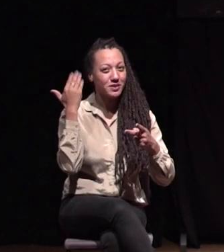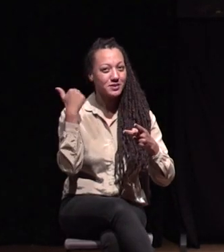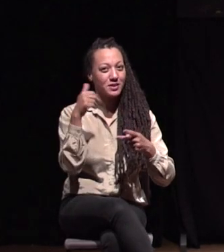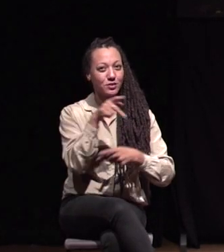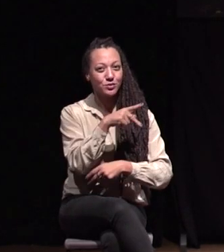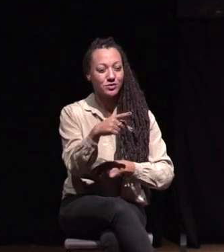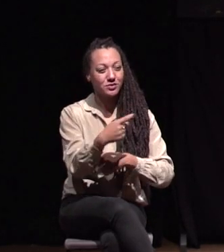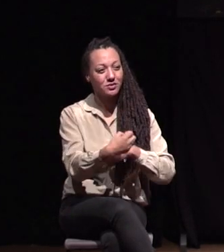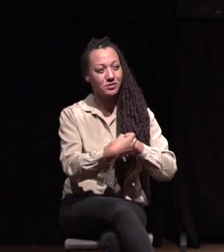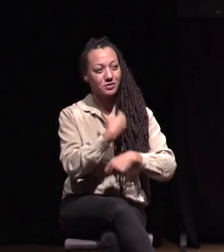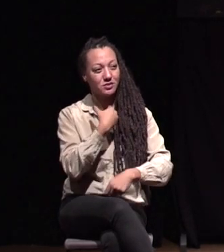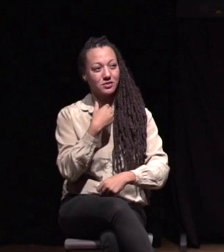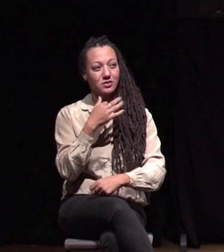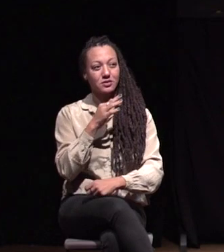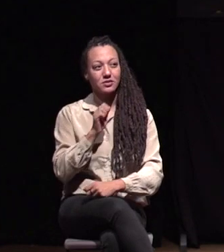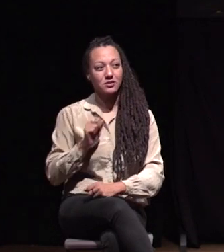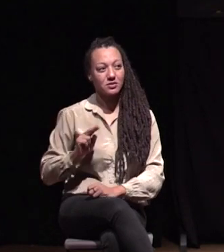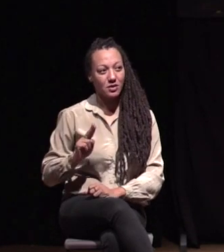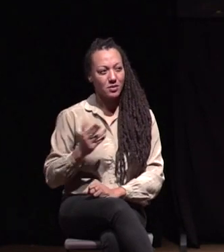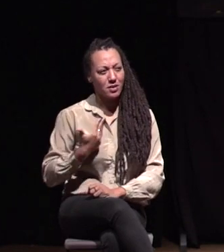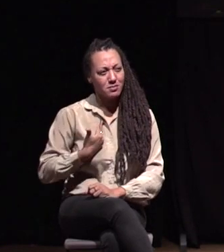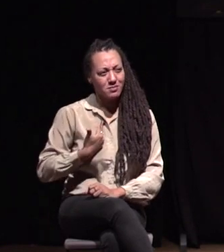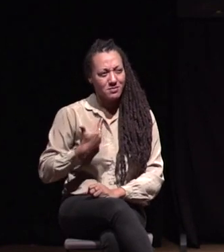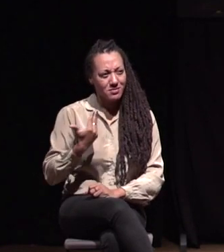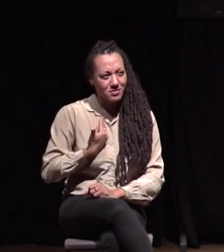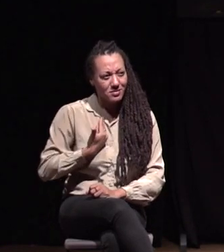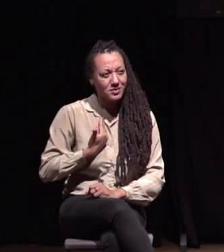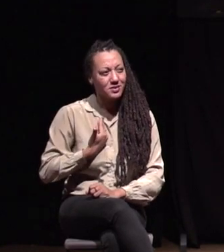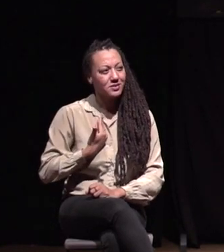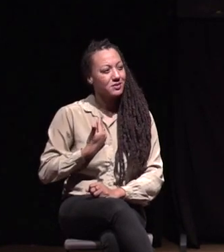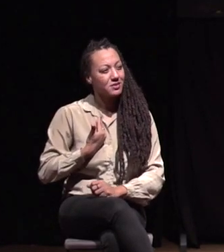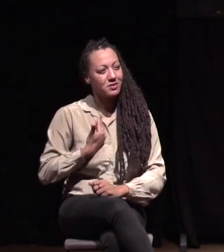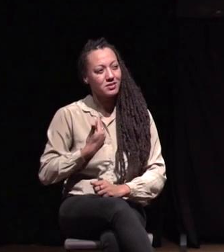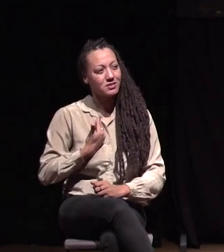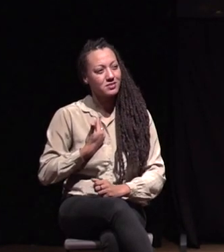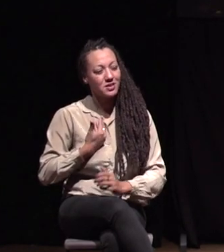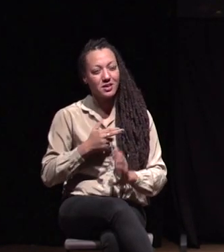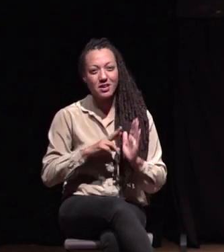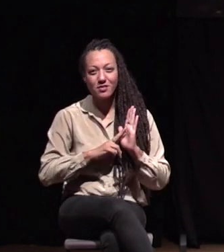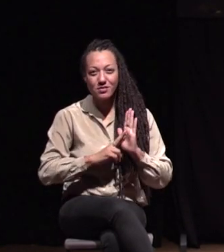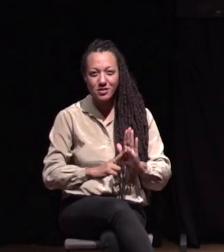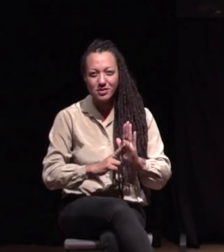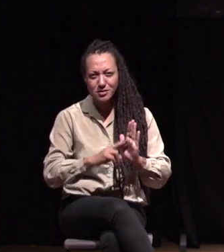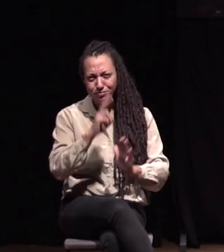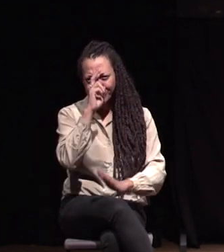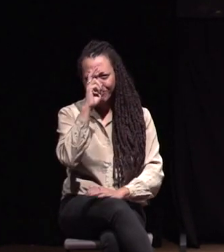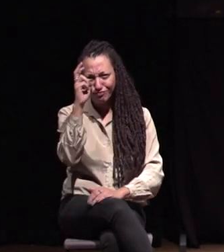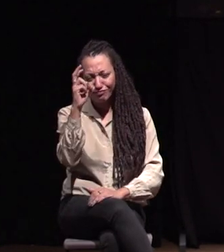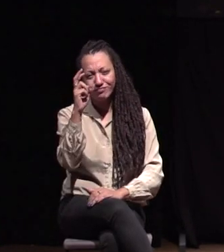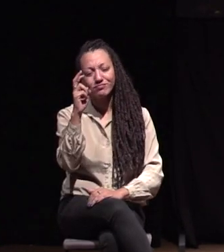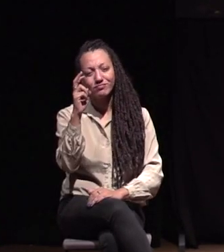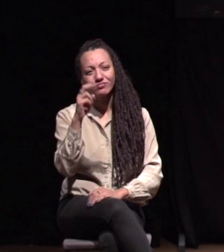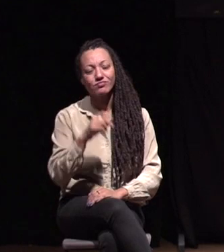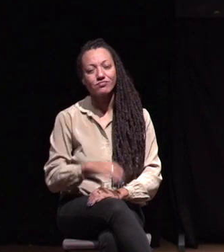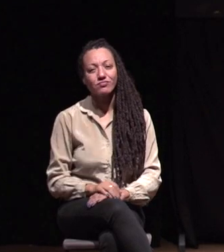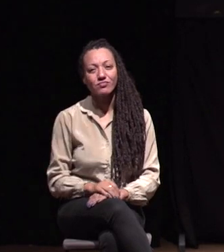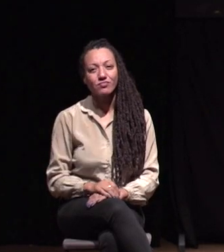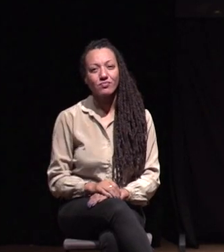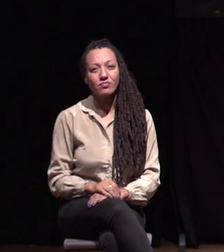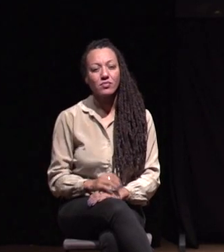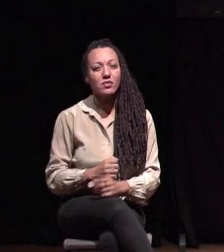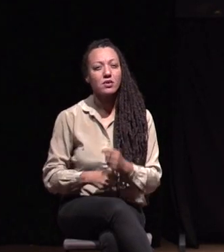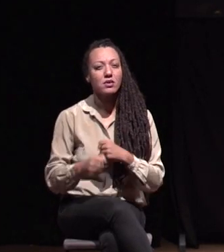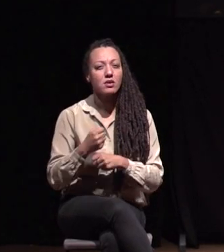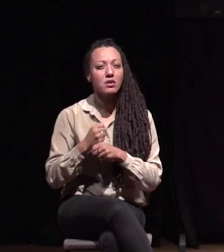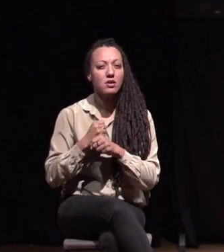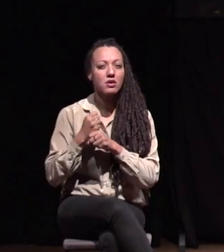na FAO, uma grande amiga e uma grande referência intelectual para mim. Nós fizemos, há alguns anos